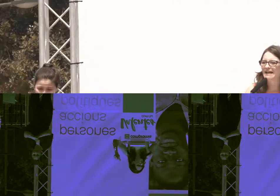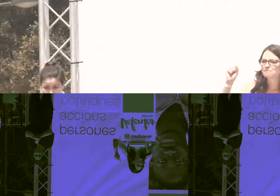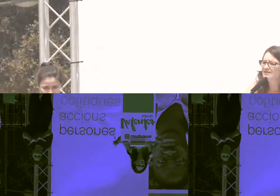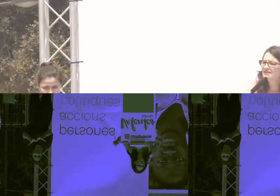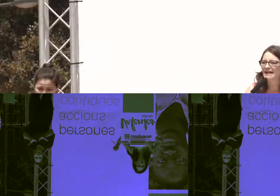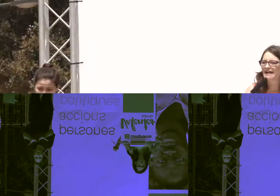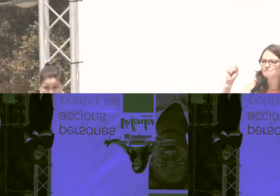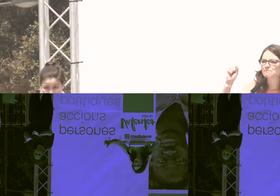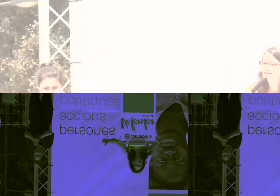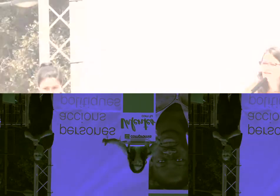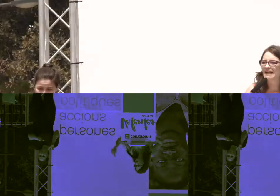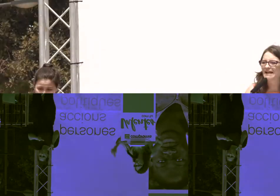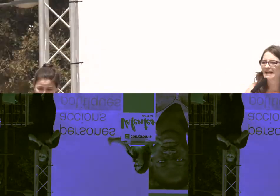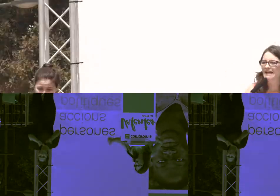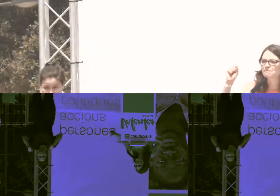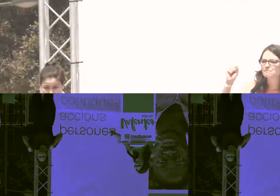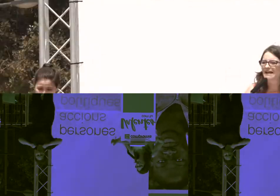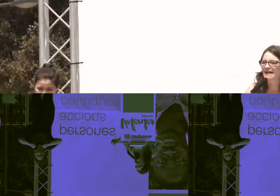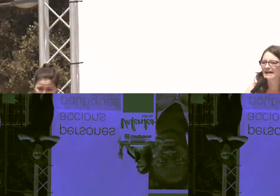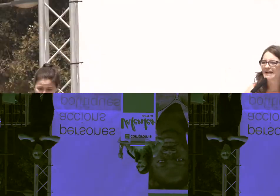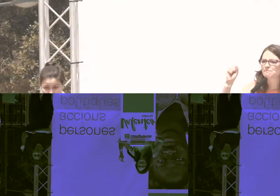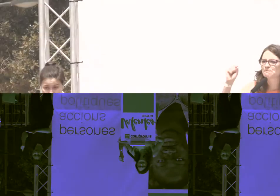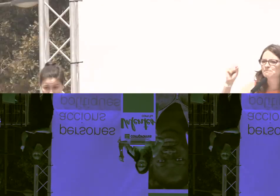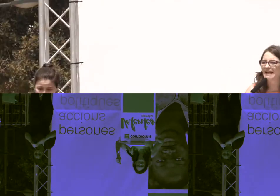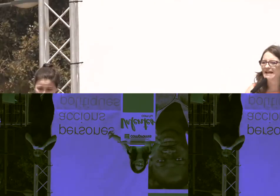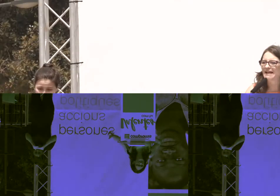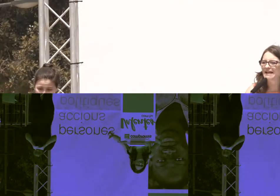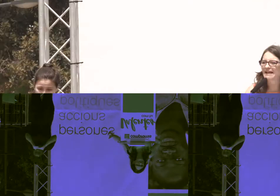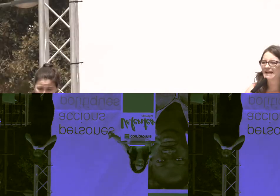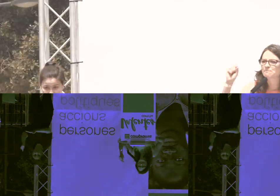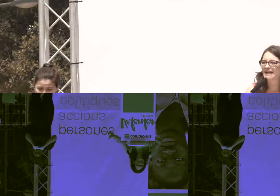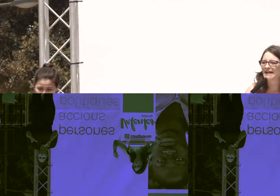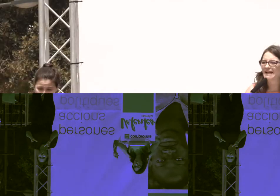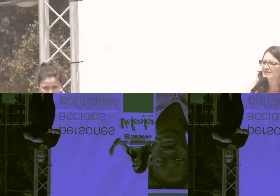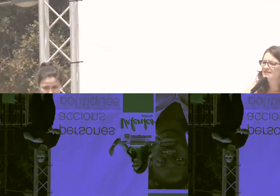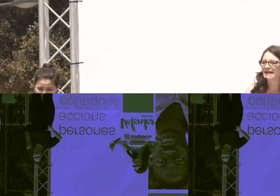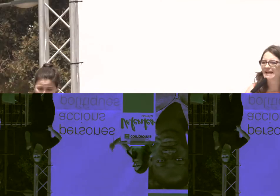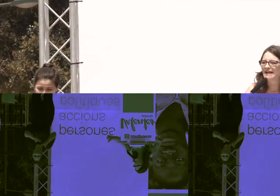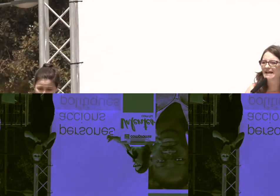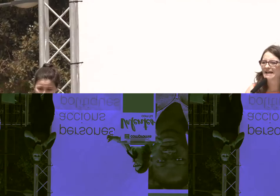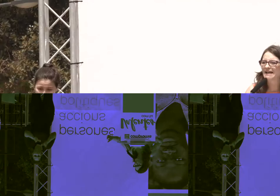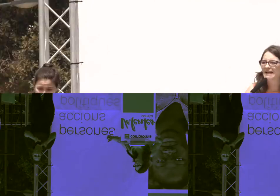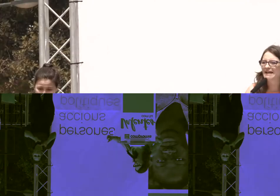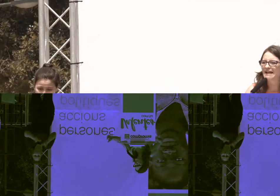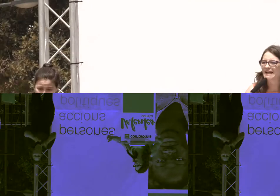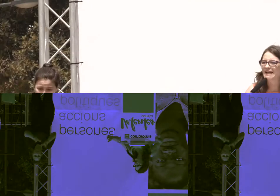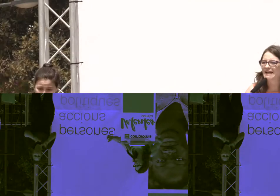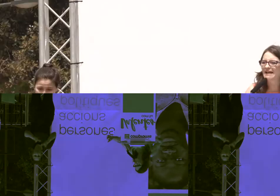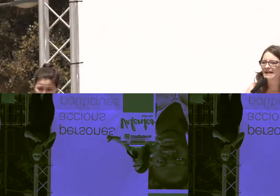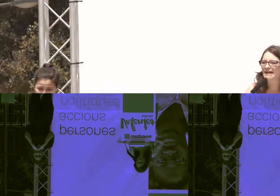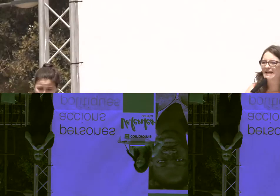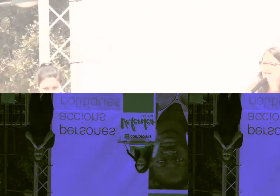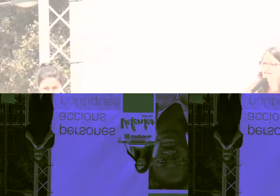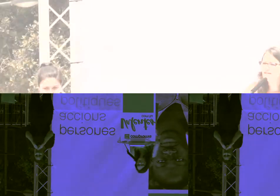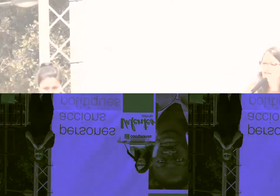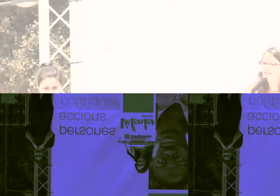Persones majors que tenen una pensió baixa, persones amb discapacitat o xiquets i xiquetes que viuen en cases on no tenen prou diners ja